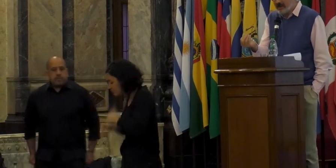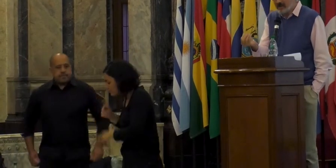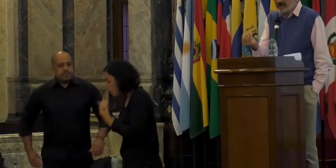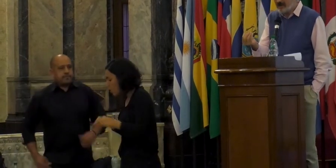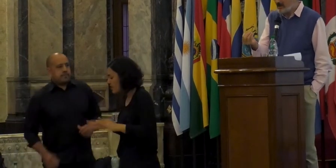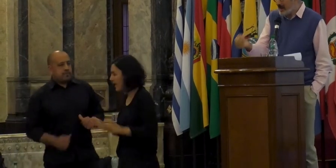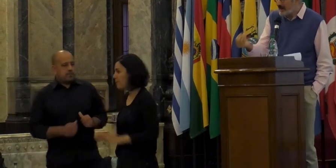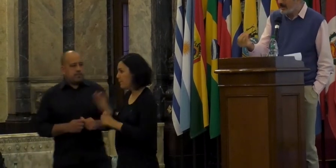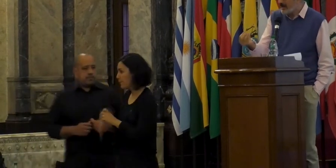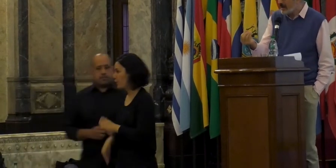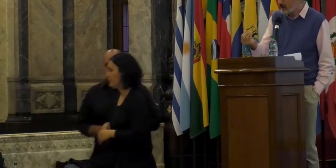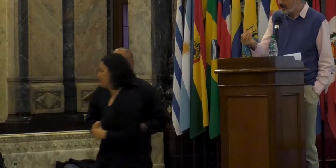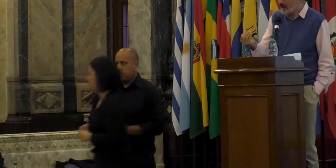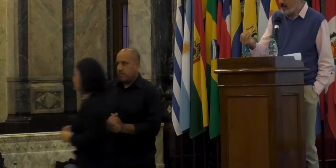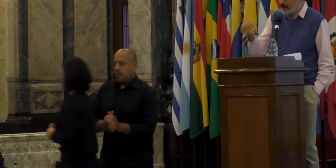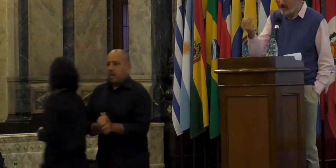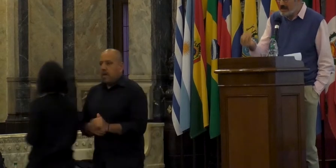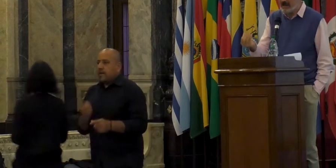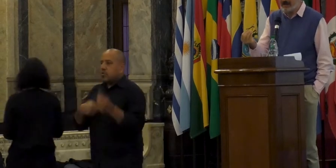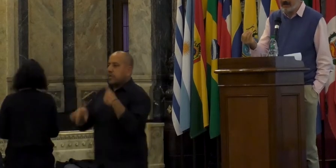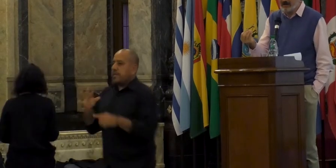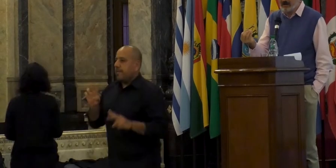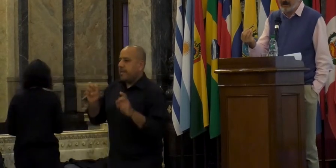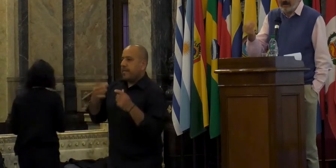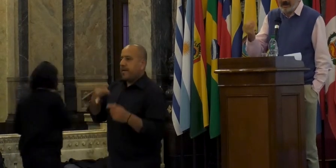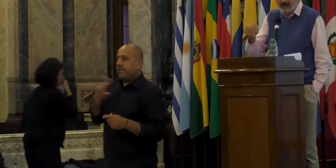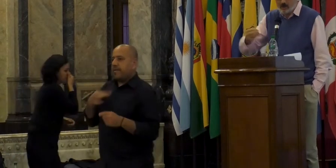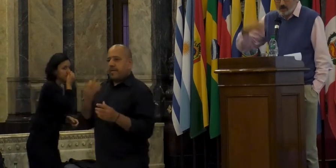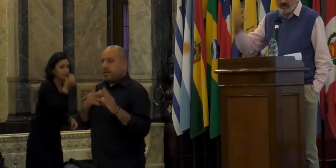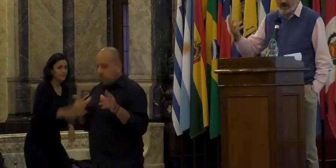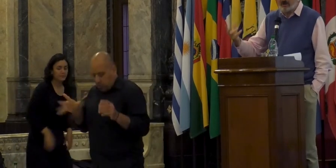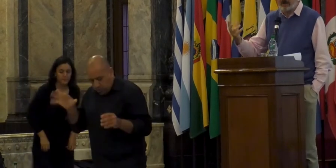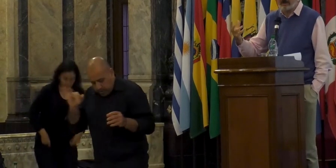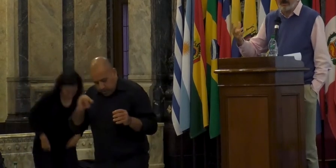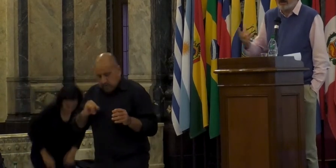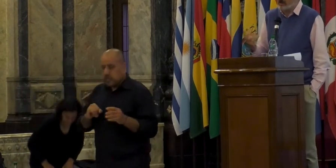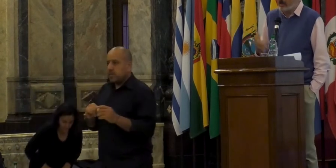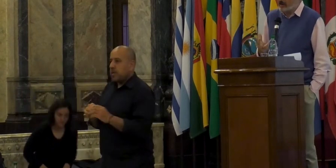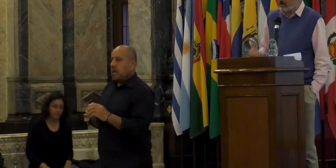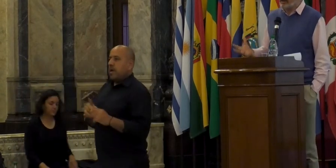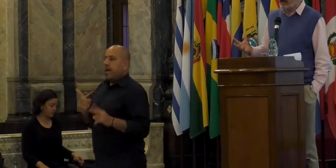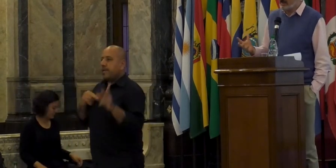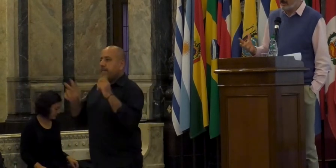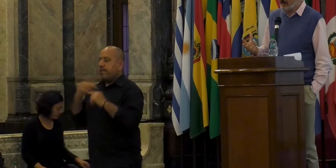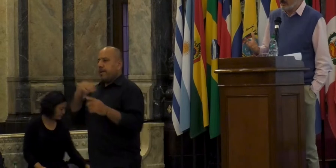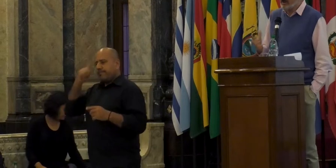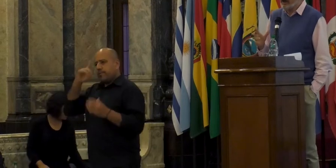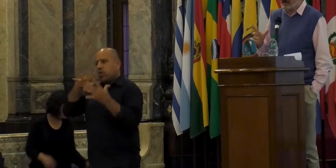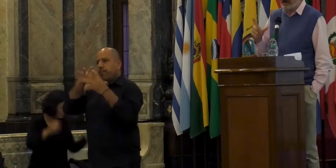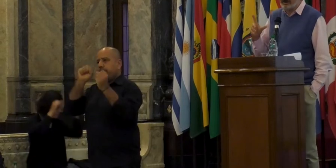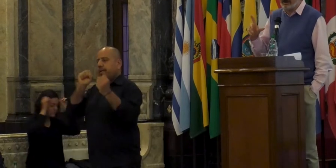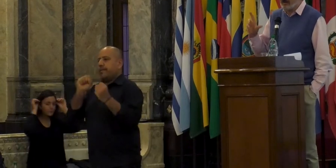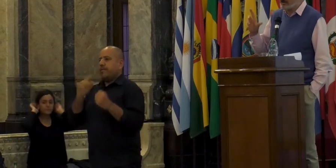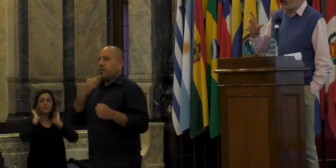actos aparentemente triviales de la vida cotidiana permiten entender estructuras mayores, a veces con mayor fuerza. Por